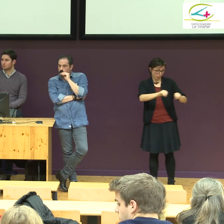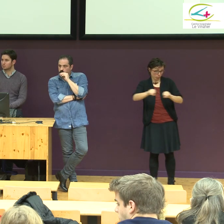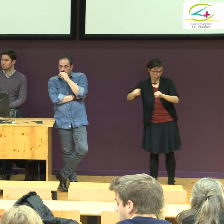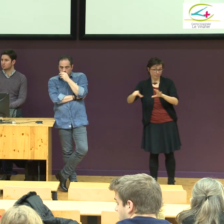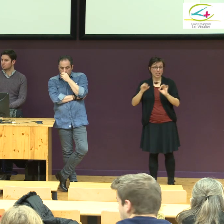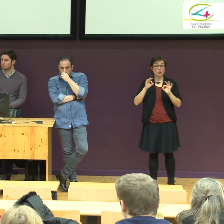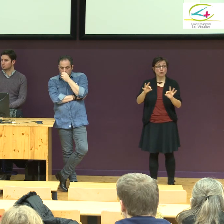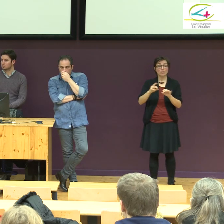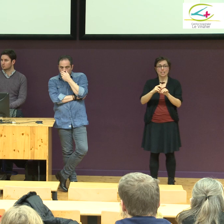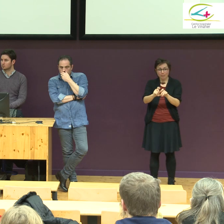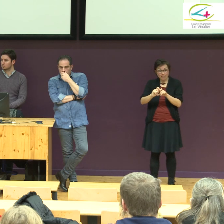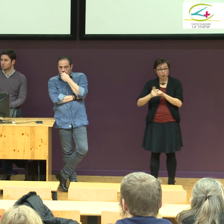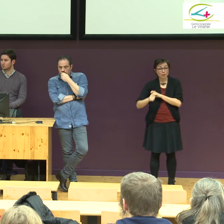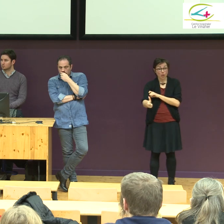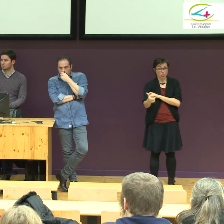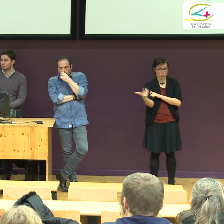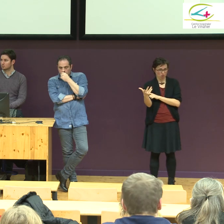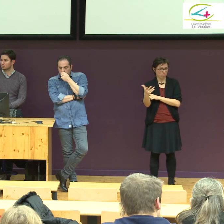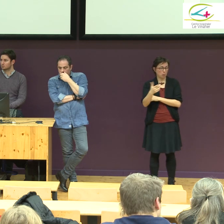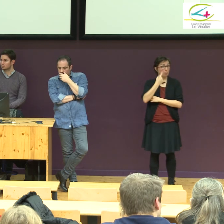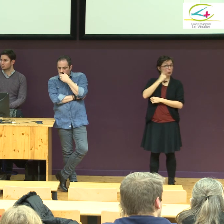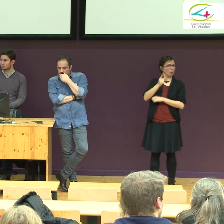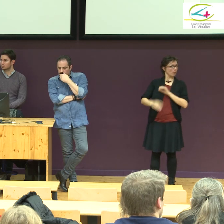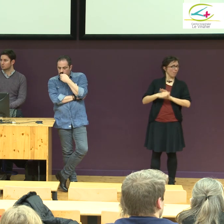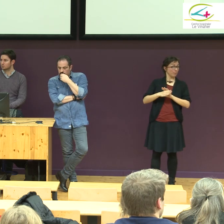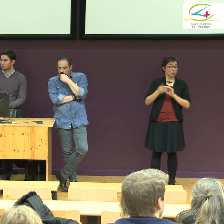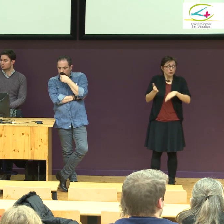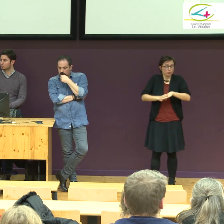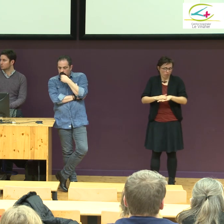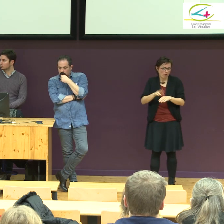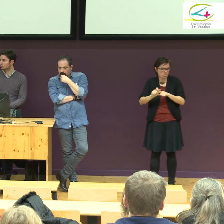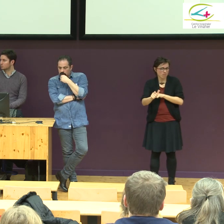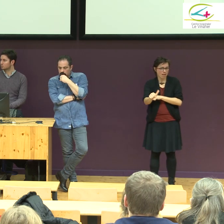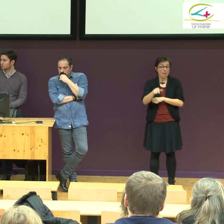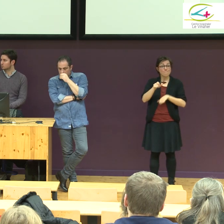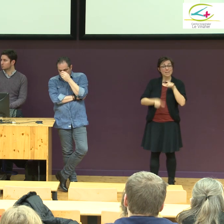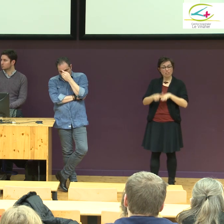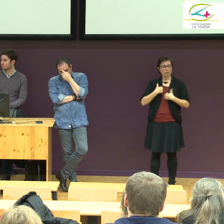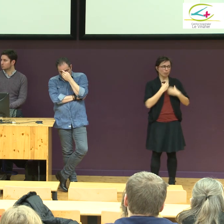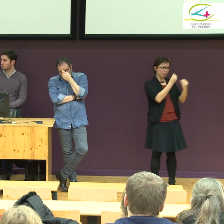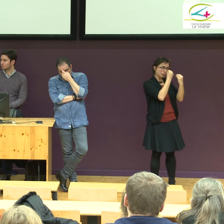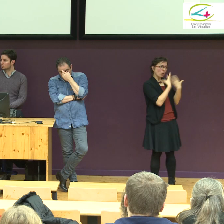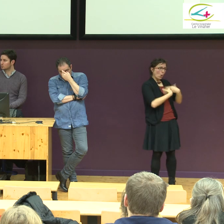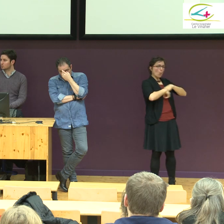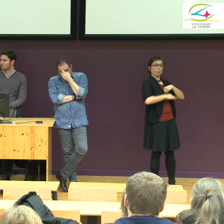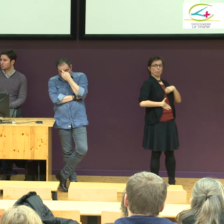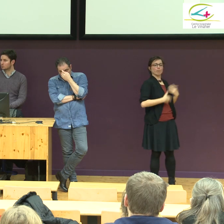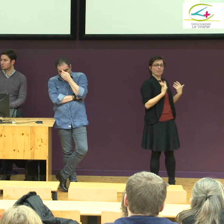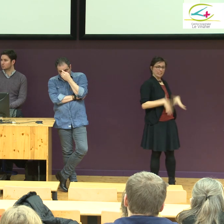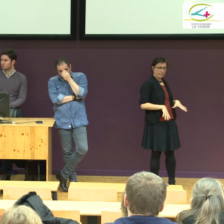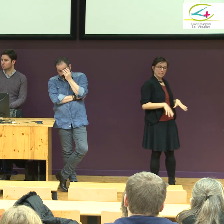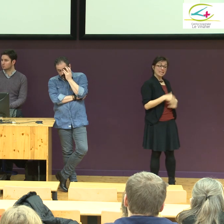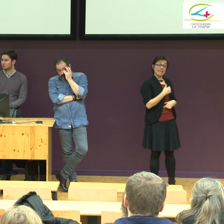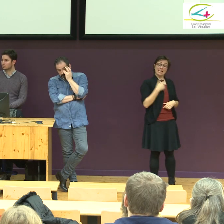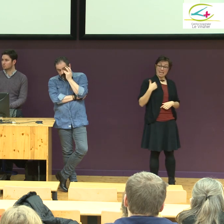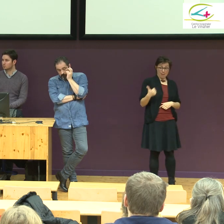indirects intéressants de ce dispositif, c'est que les personnes formées au repérage de la crise suicidaire nous indiquaient